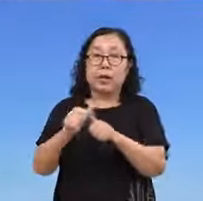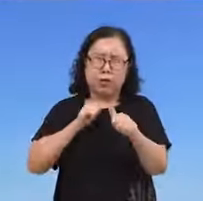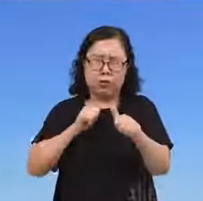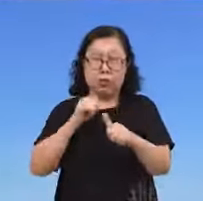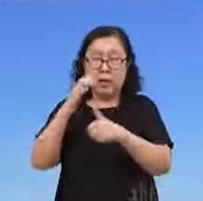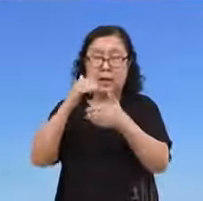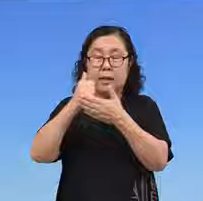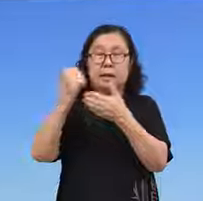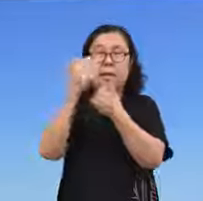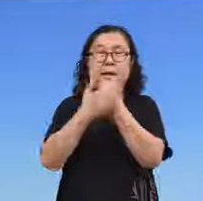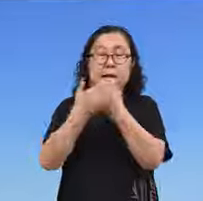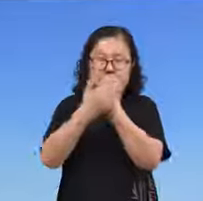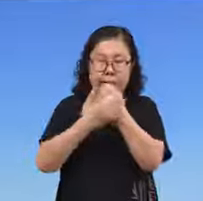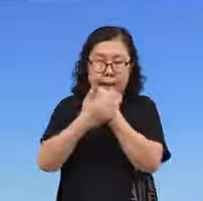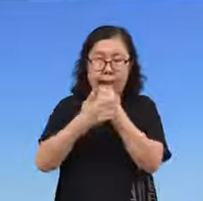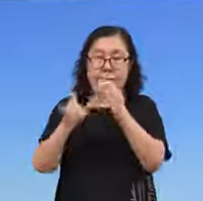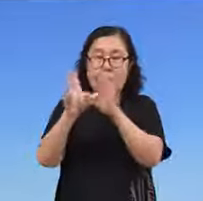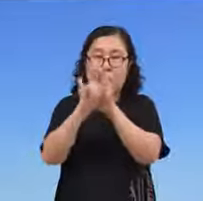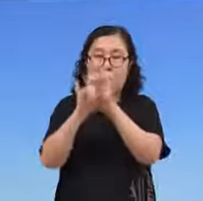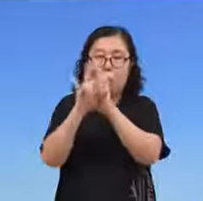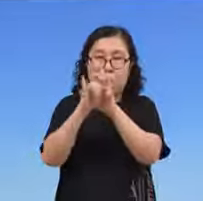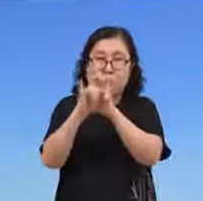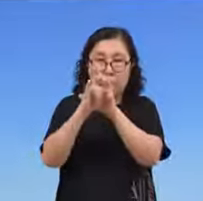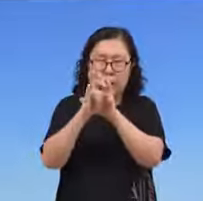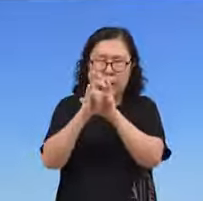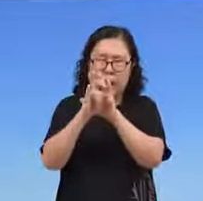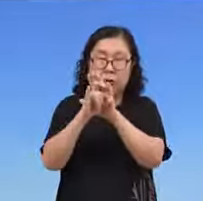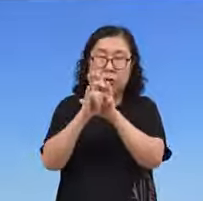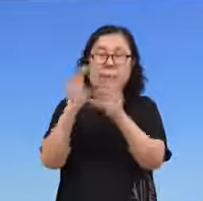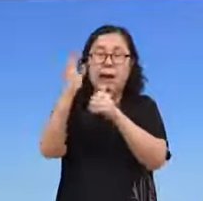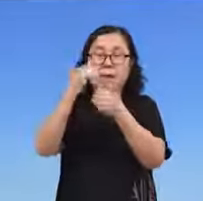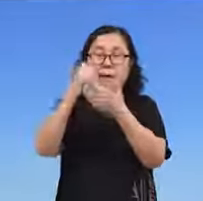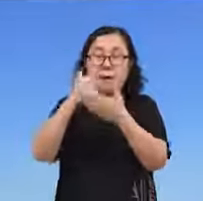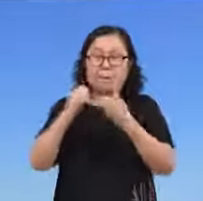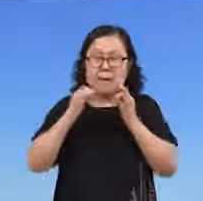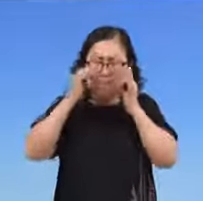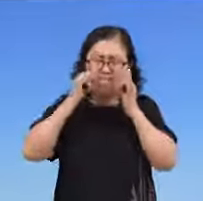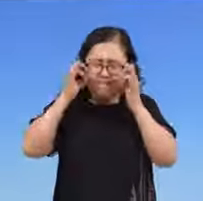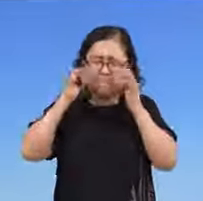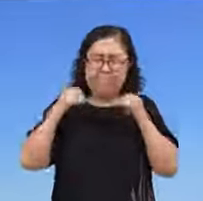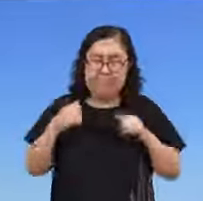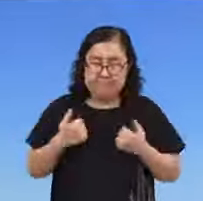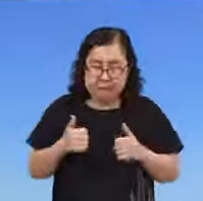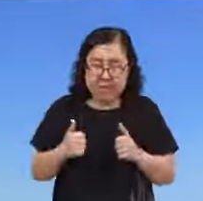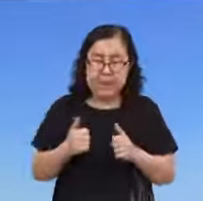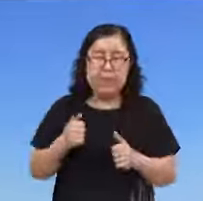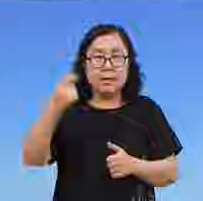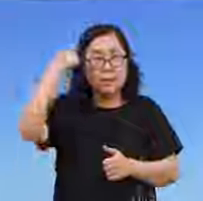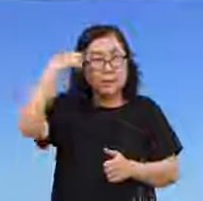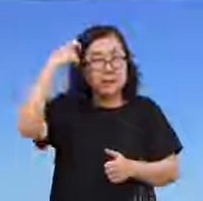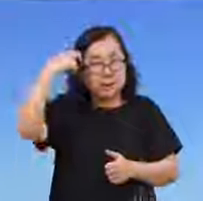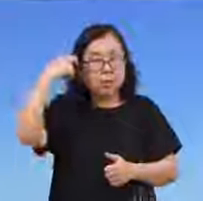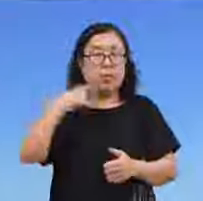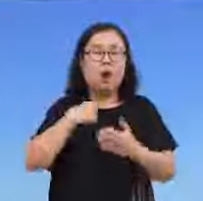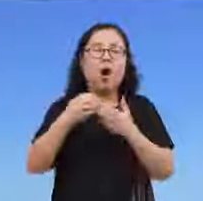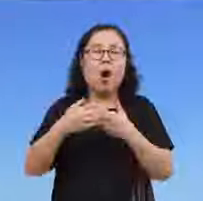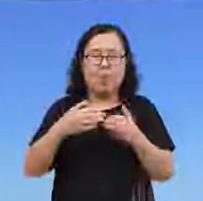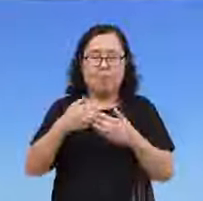코로나19가 하나님의 열심을 맛보는 도구가 될 줄로 믿습니다. 우리의